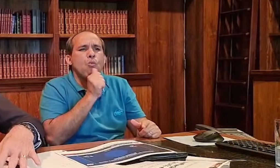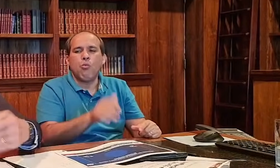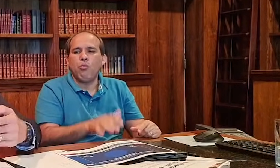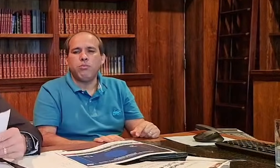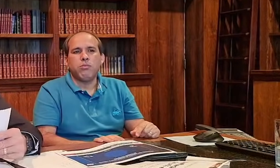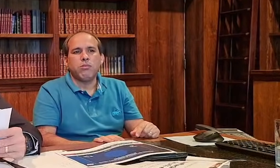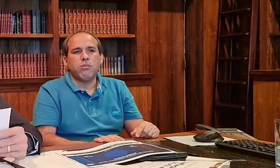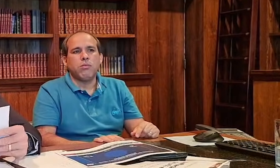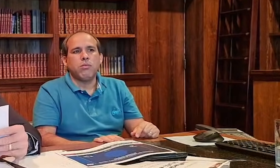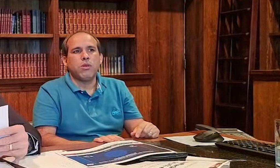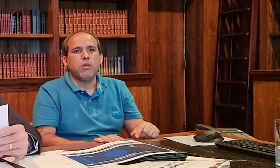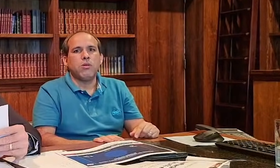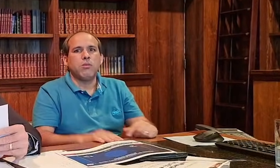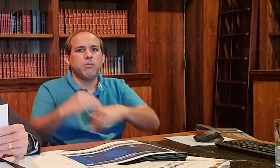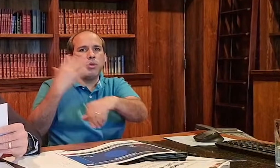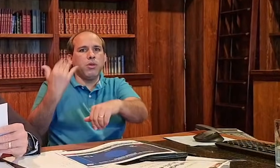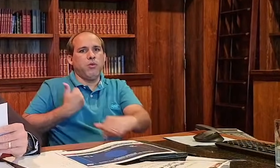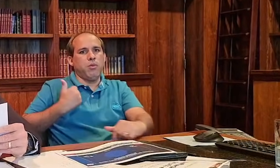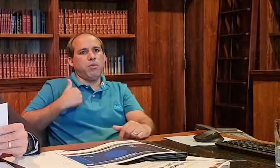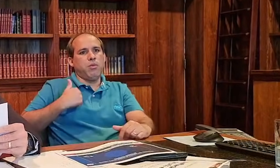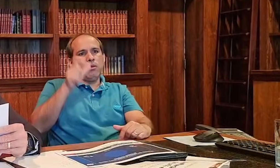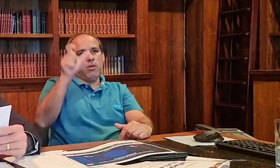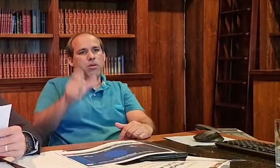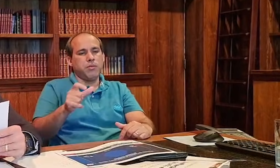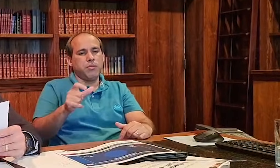Chegou para mim a informação, via ministro da Saúde,